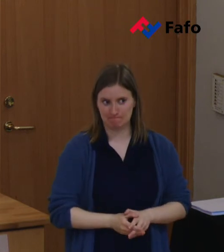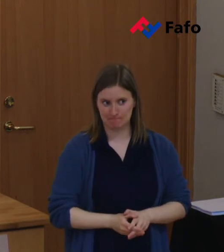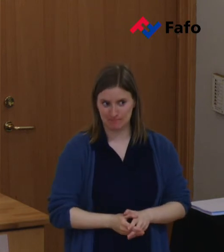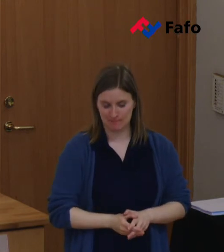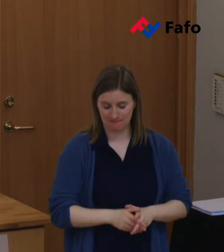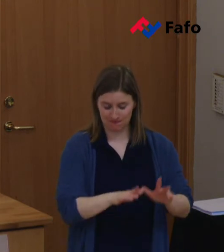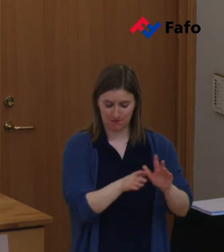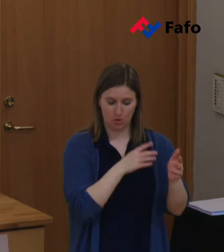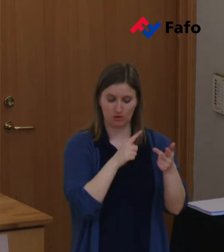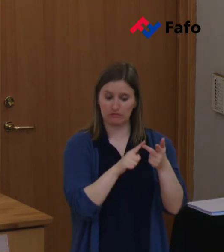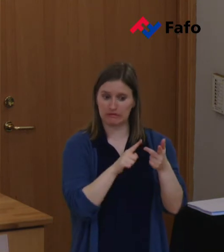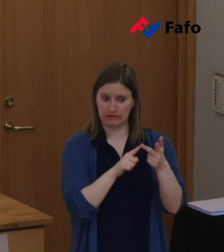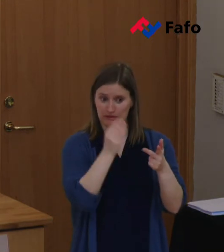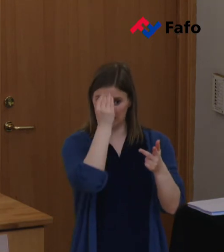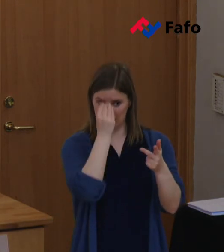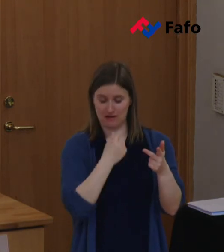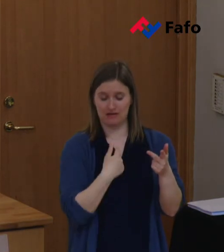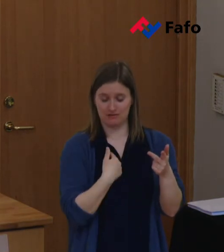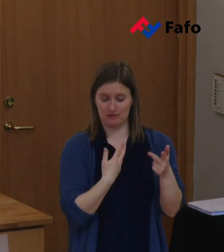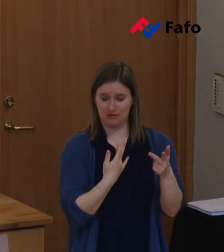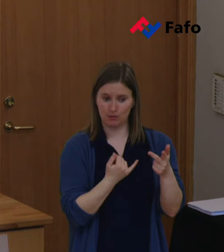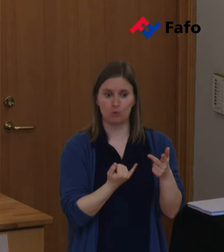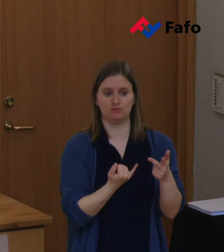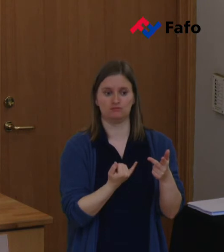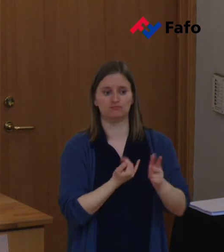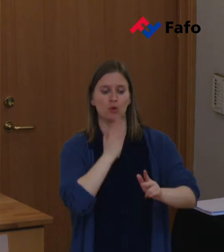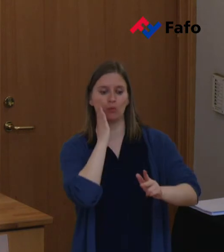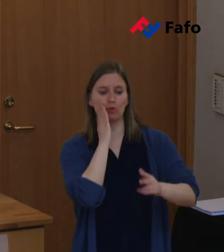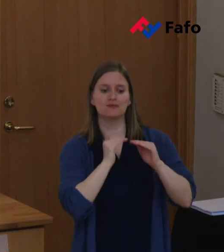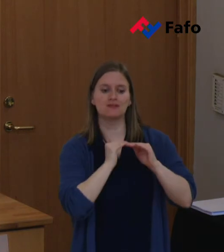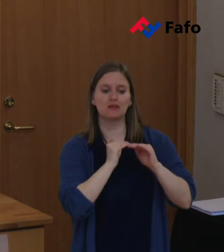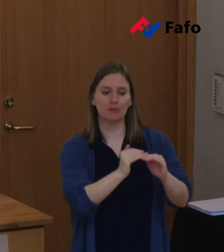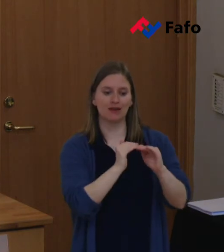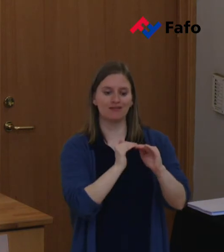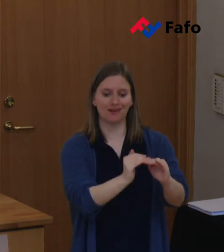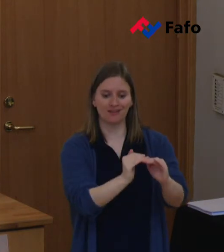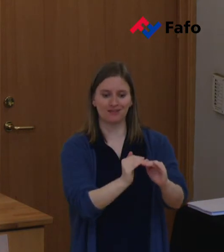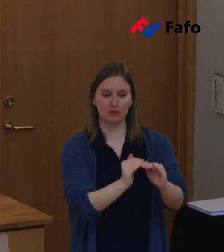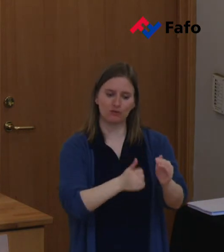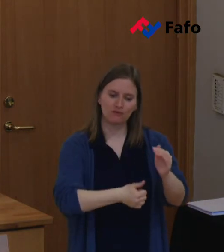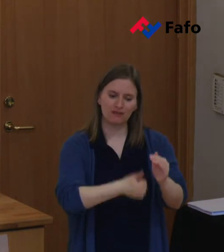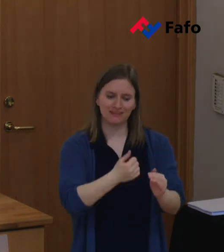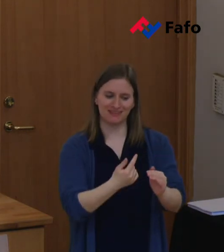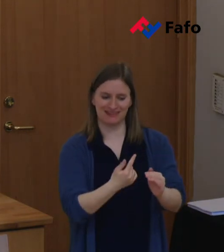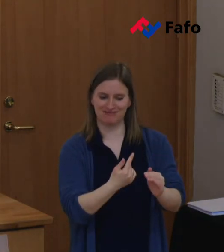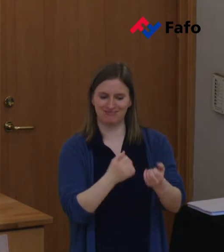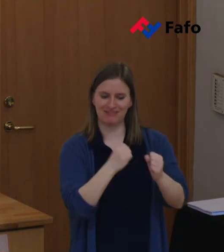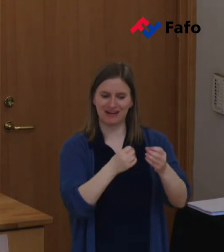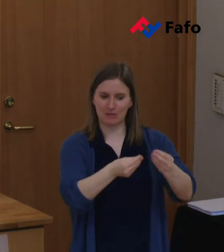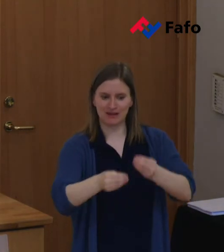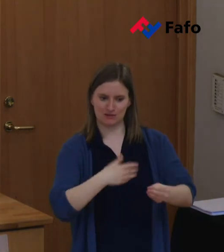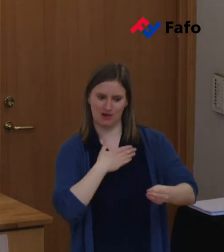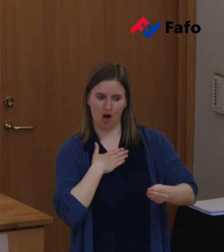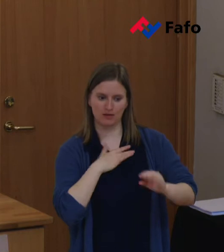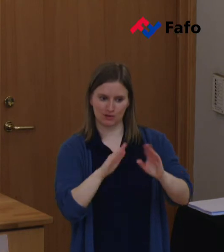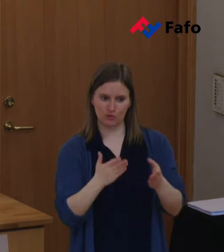Og det tredje jeg lærer er knyttet til bostabilitet, og hvor viktig de virkemidlene vi har i